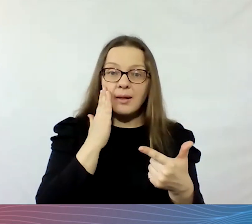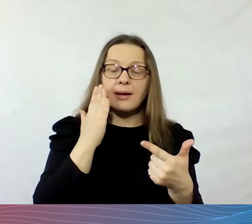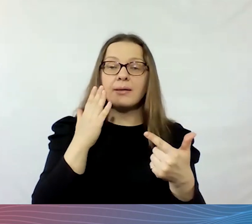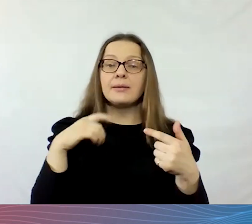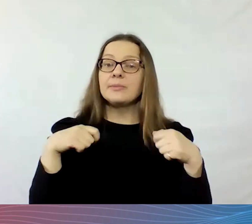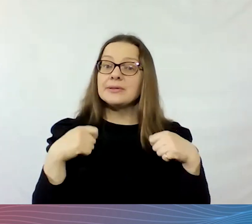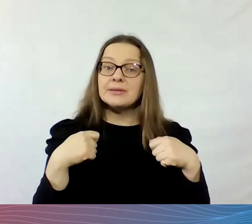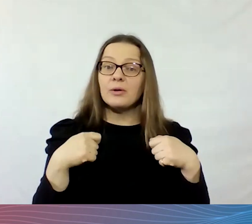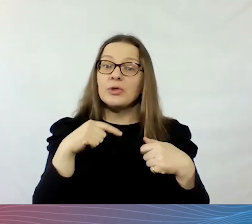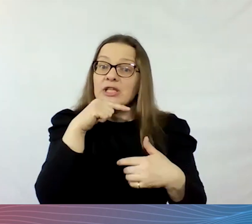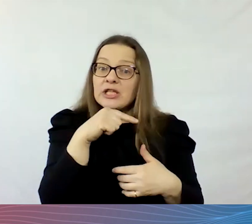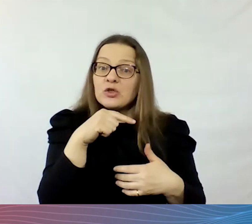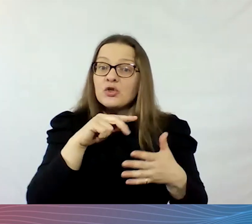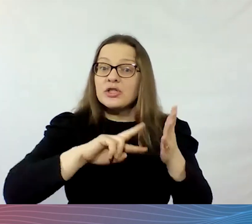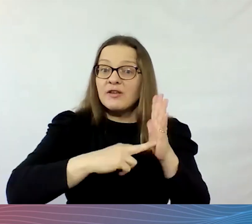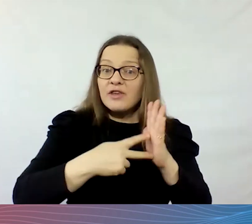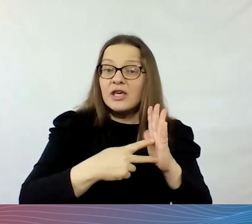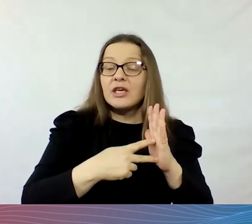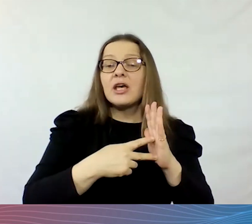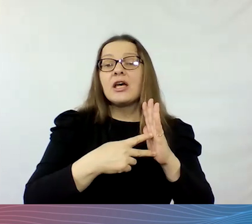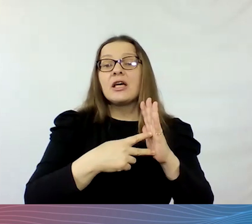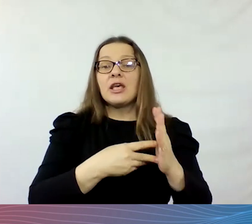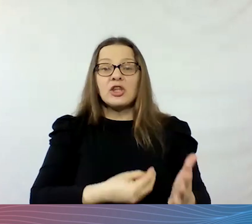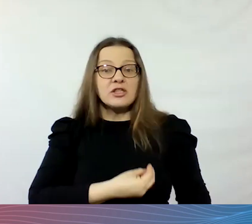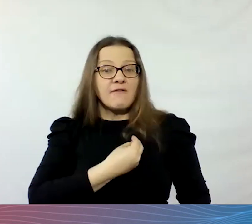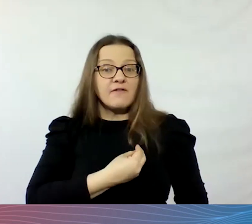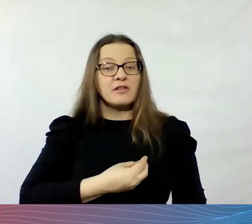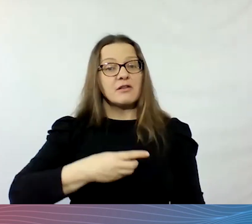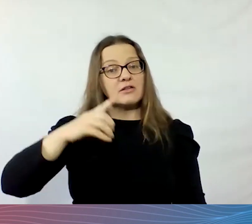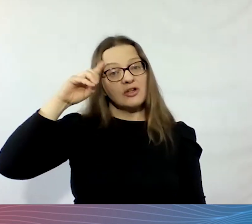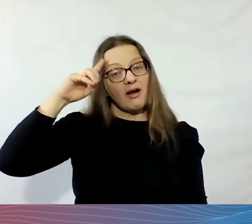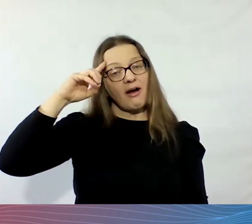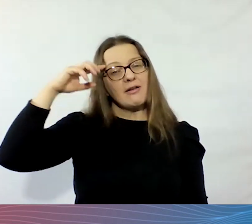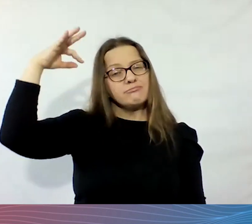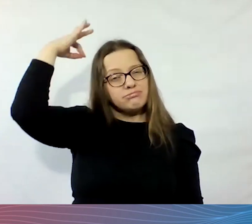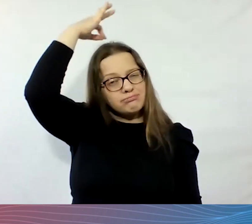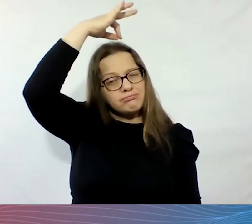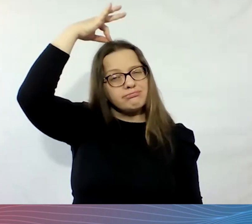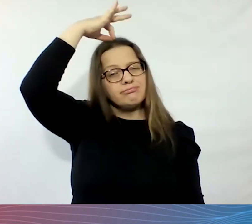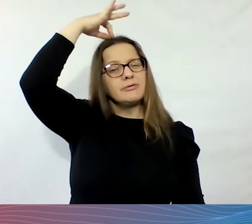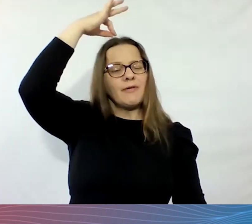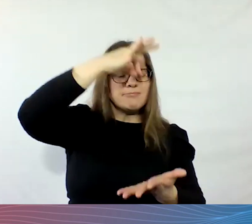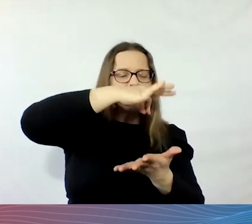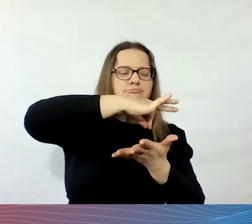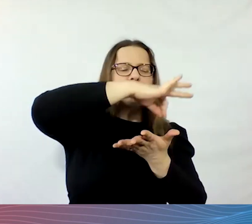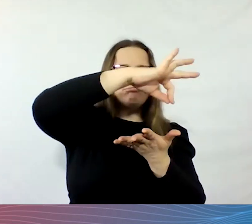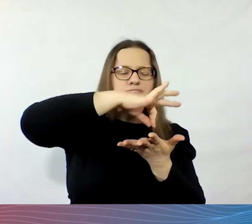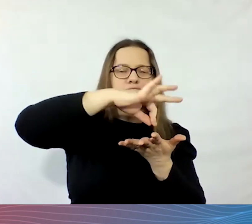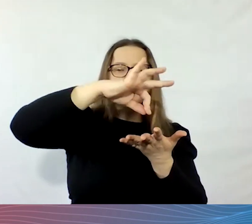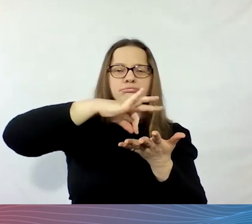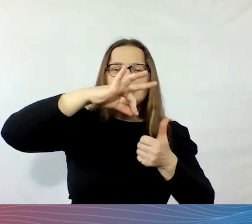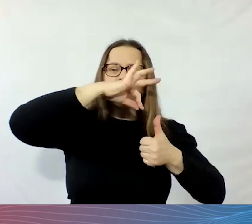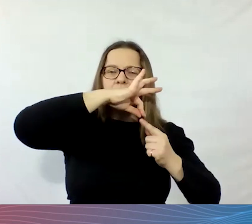no Espírito, andando no Espírito de uma forma peripatel. Tudo quanto fizemos, vivemos, andamos assim. Mas, no